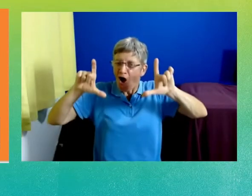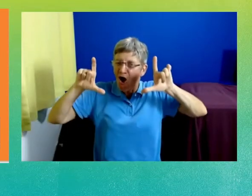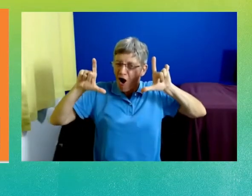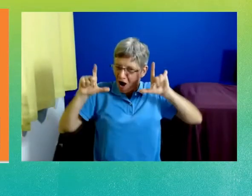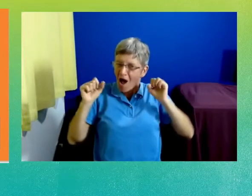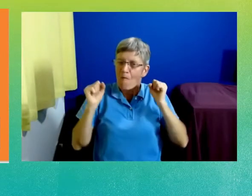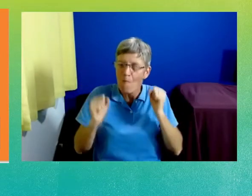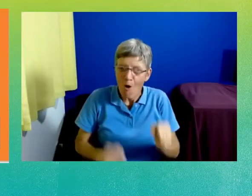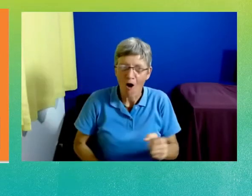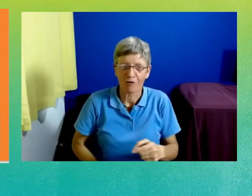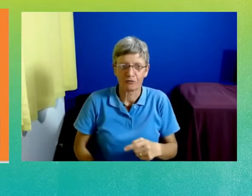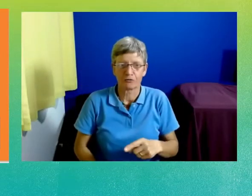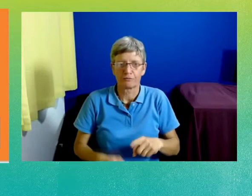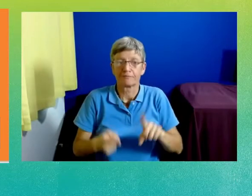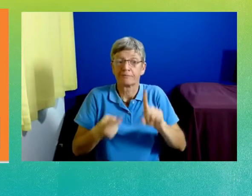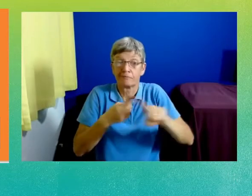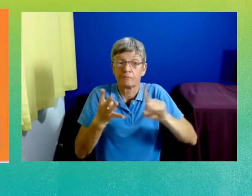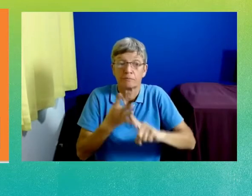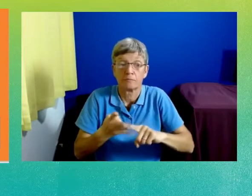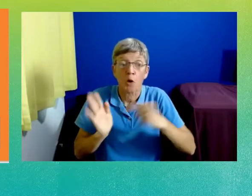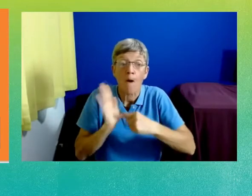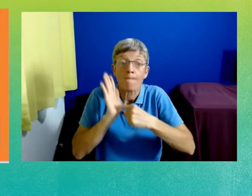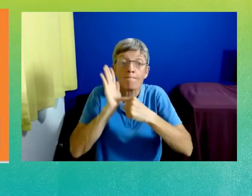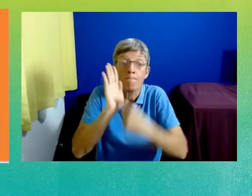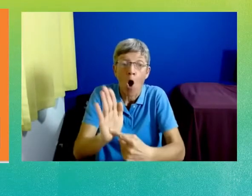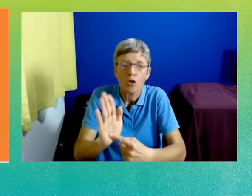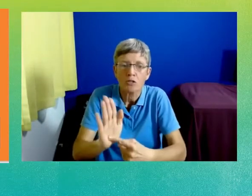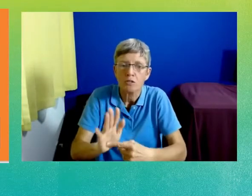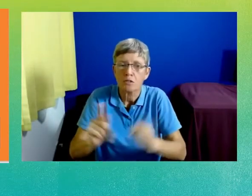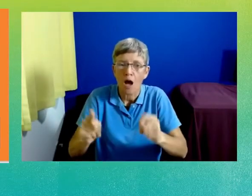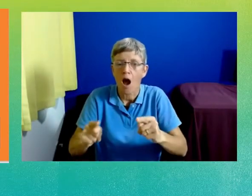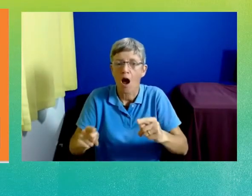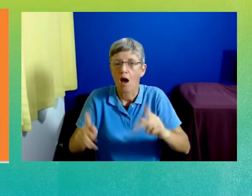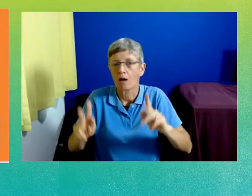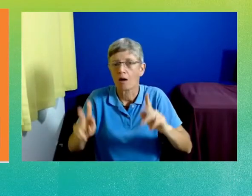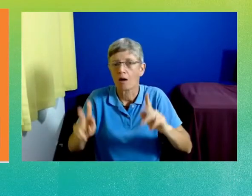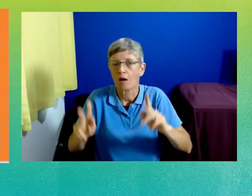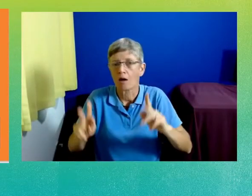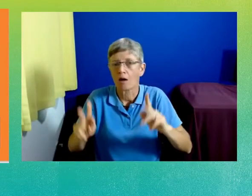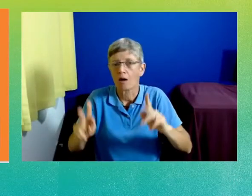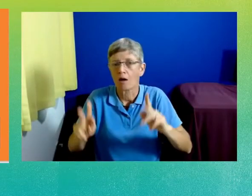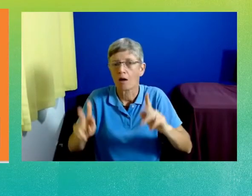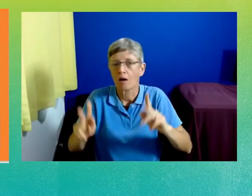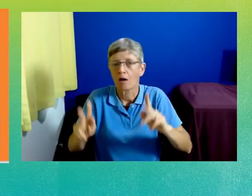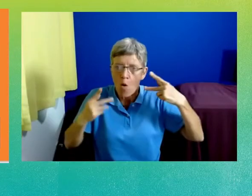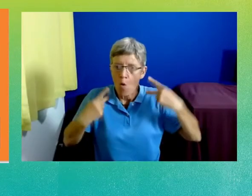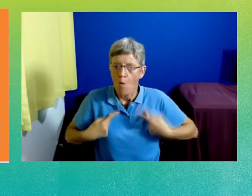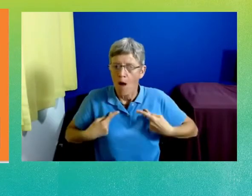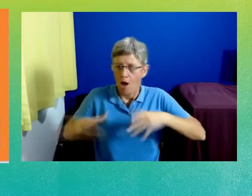todo o movimento mesmo, tá? E é como se a imagem aproximasse e afastasse também.